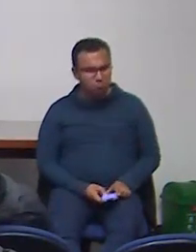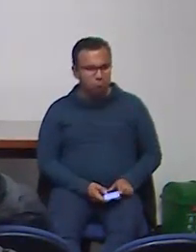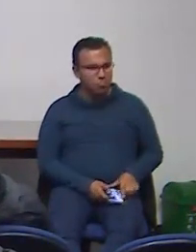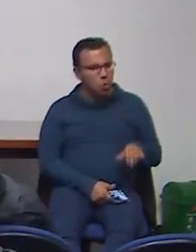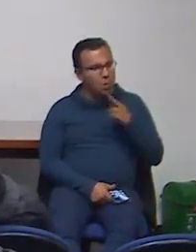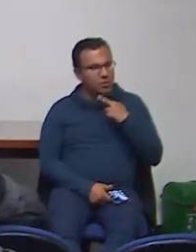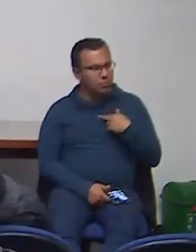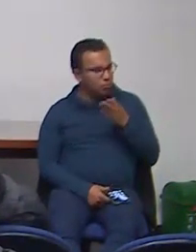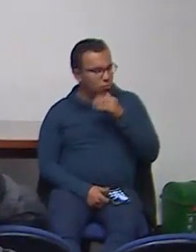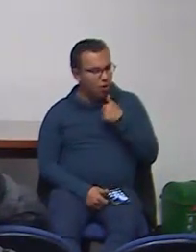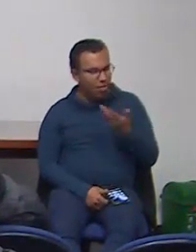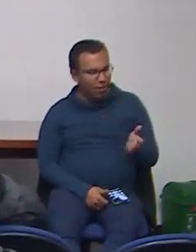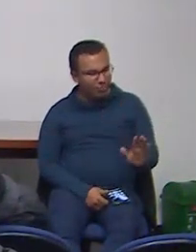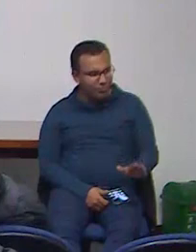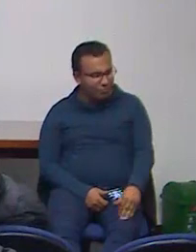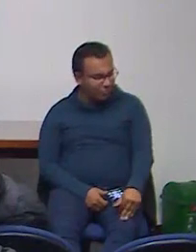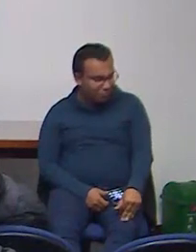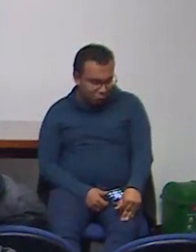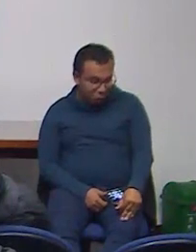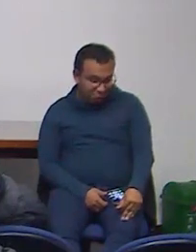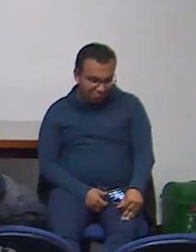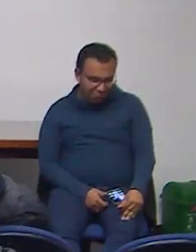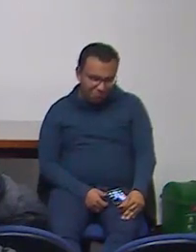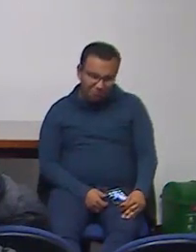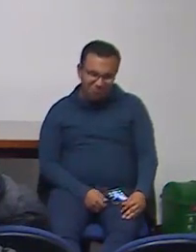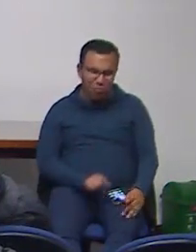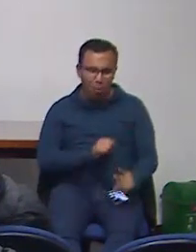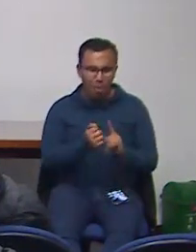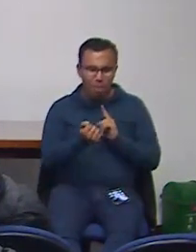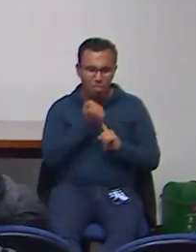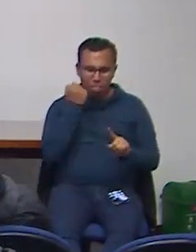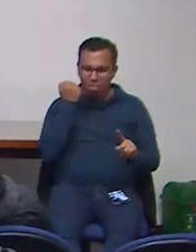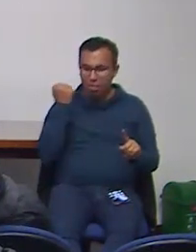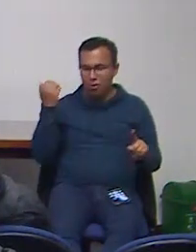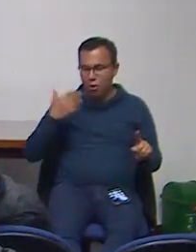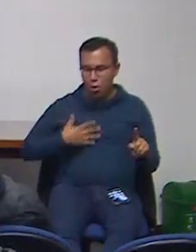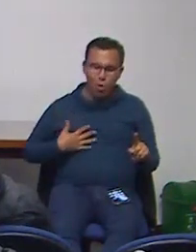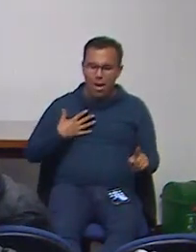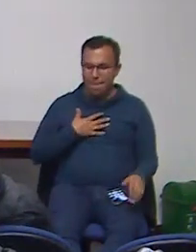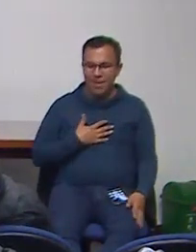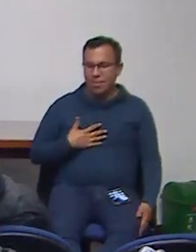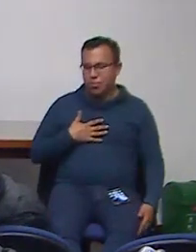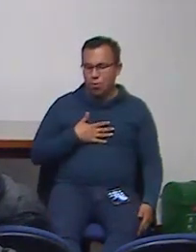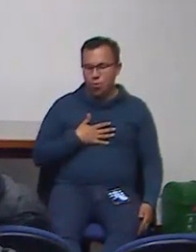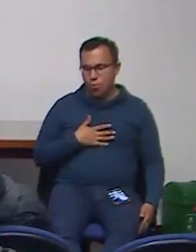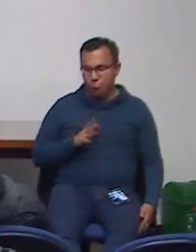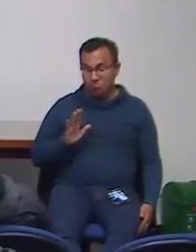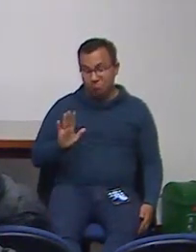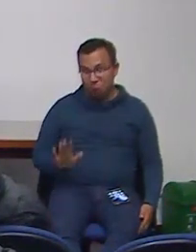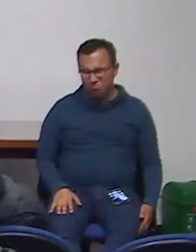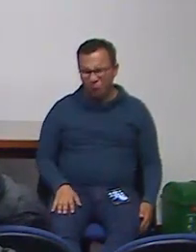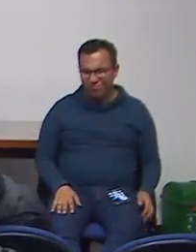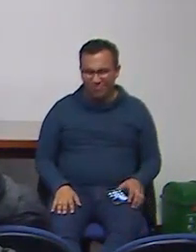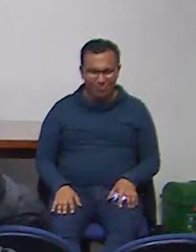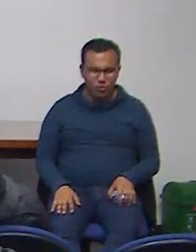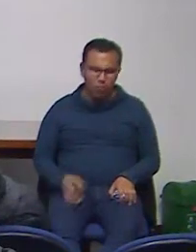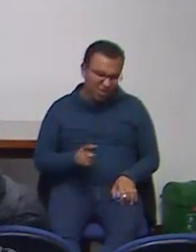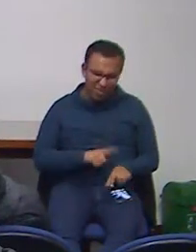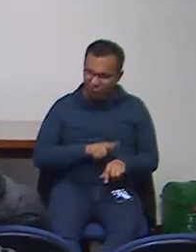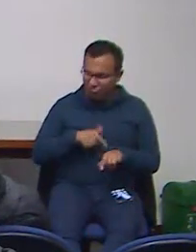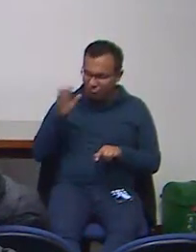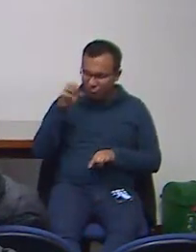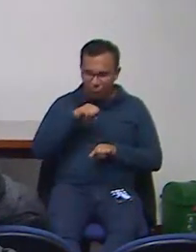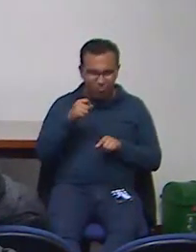olvidan esos espacios que no solamente son de bienestar sino que están fortaleciendo sus procesos formativos entonces Eh pues